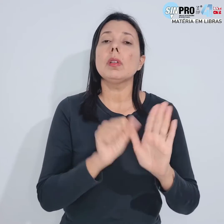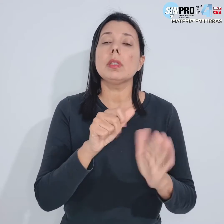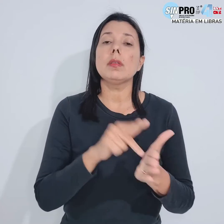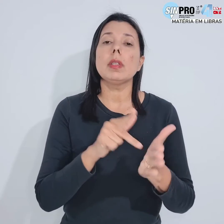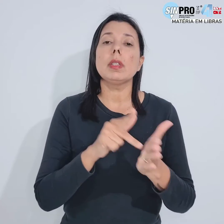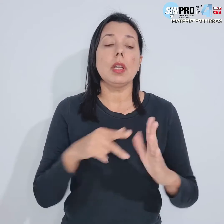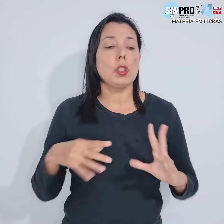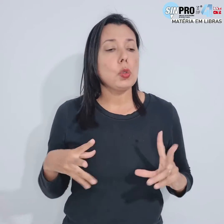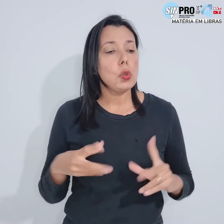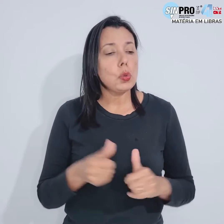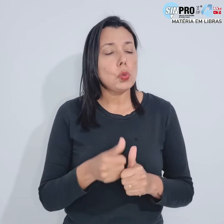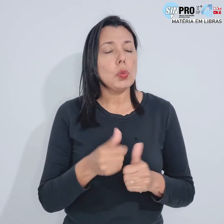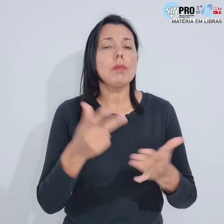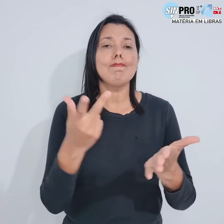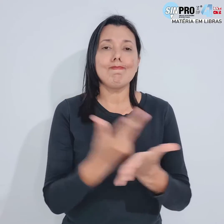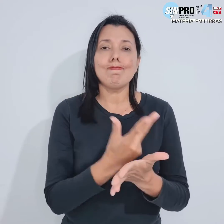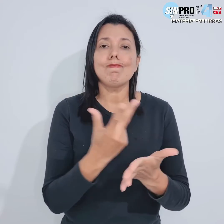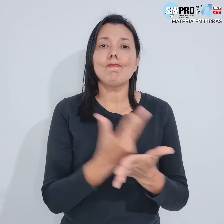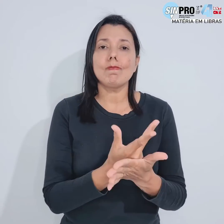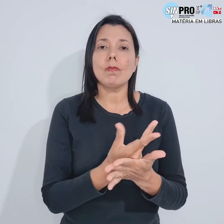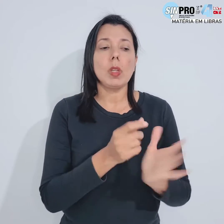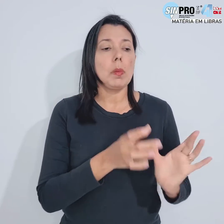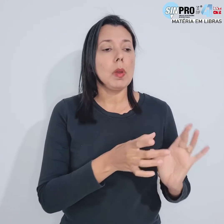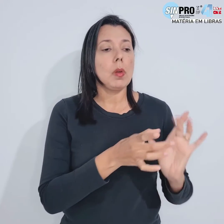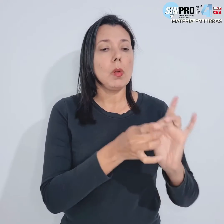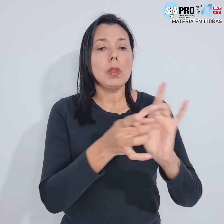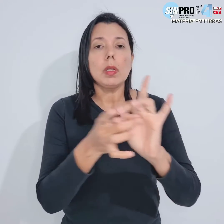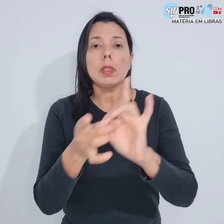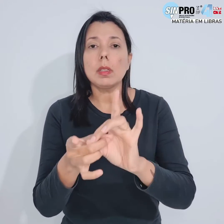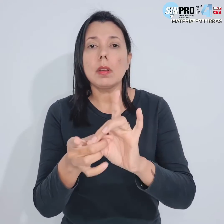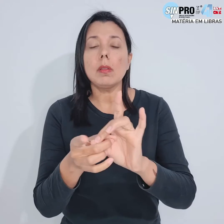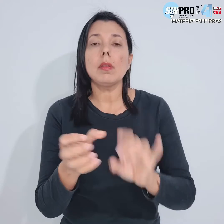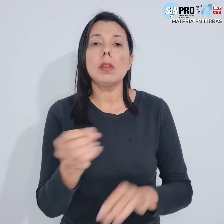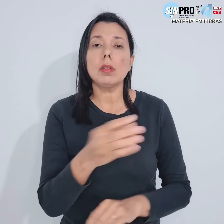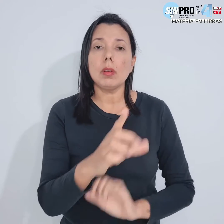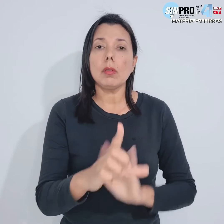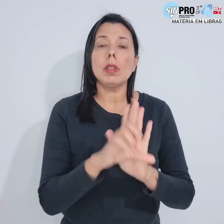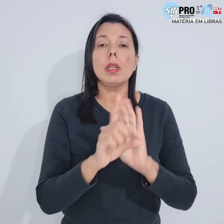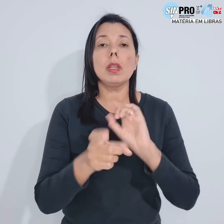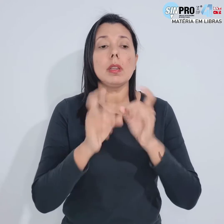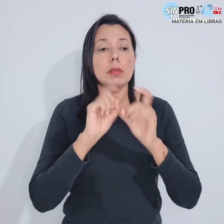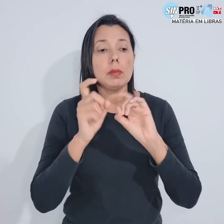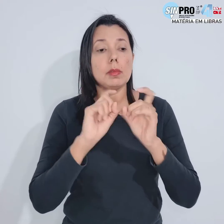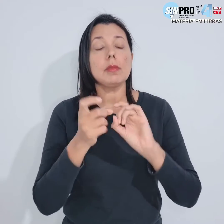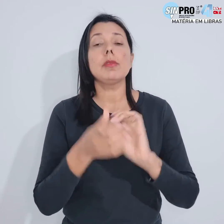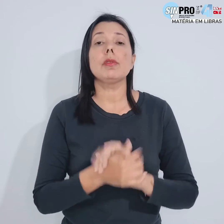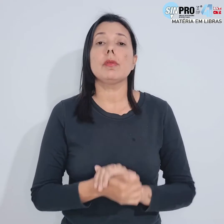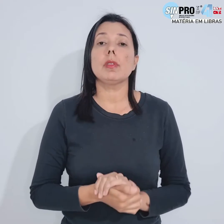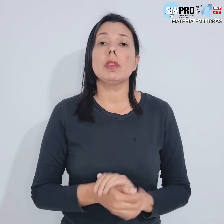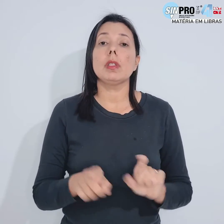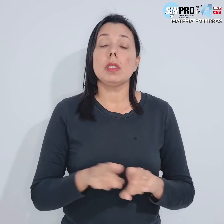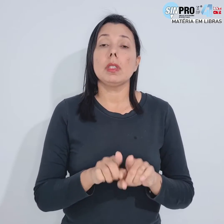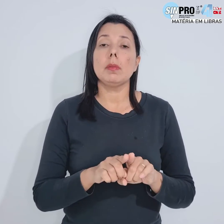forma totalmente errônea, uma conexão entre as reformas administrativas e o